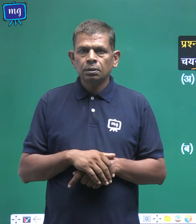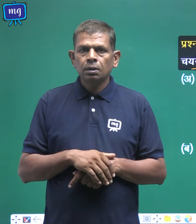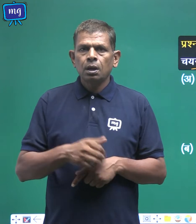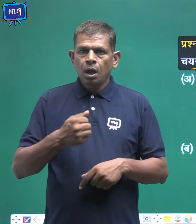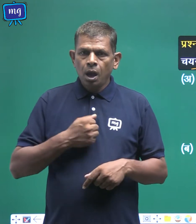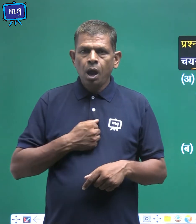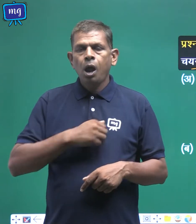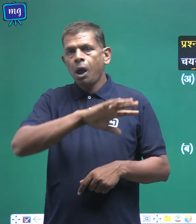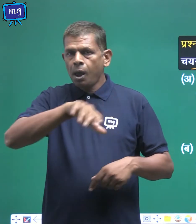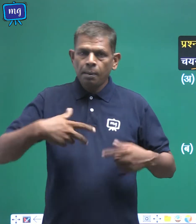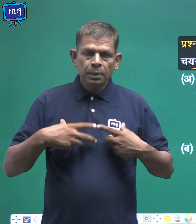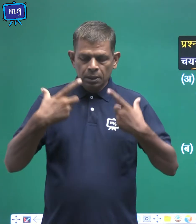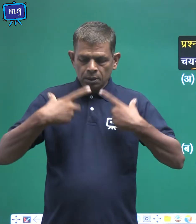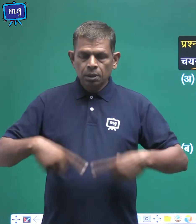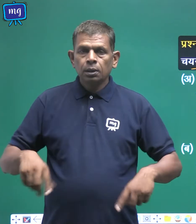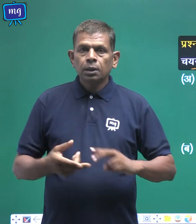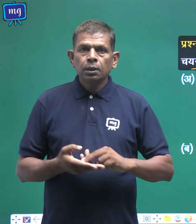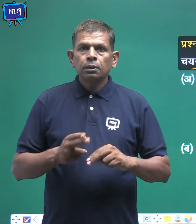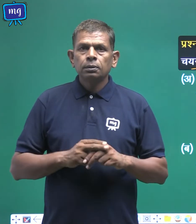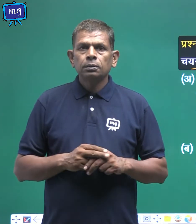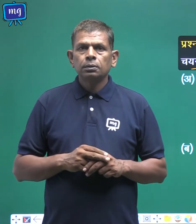हम अपने शरीर की